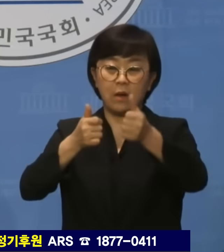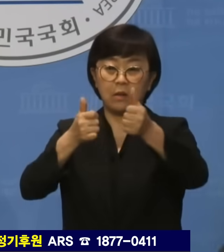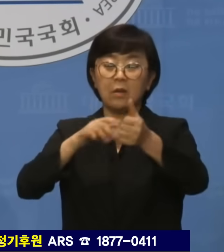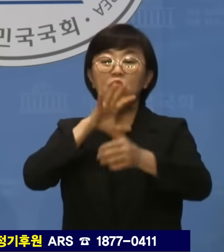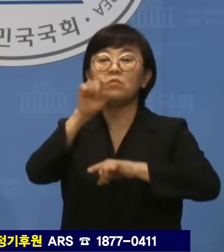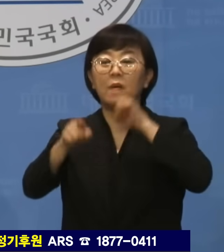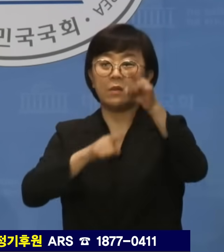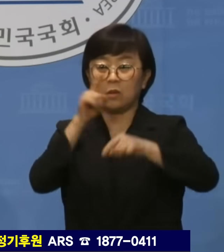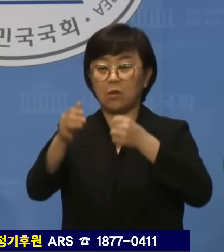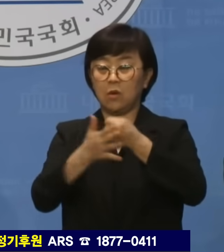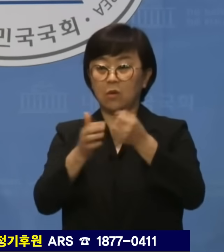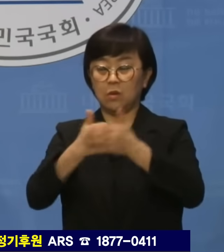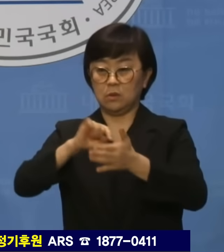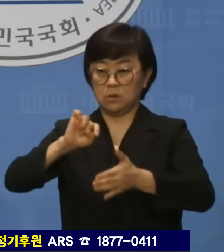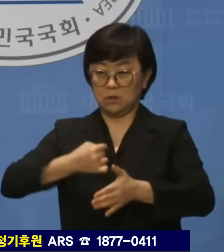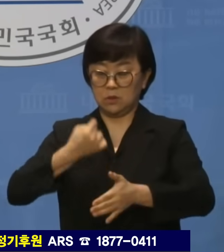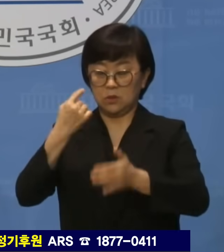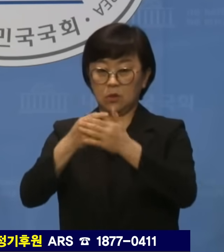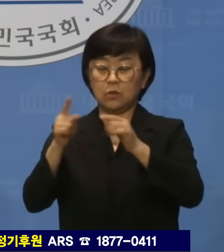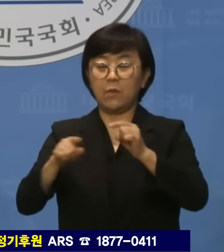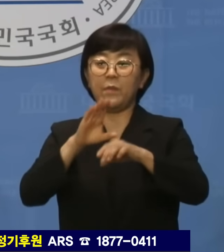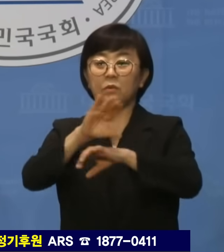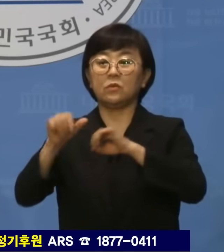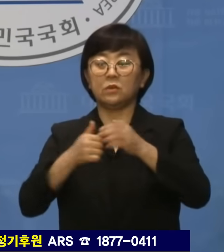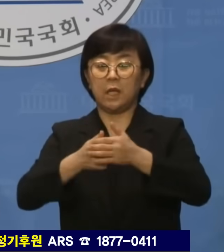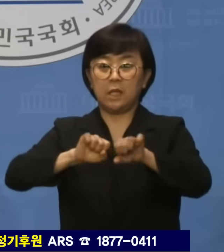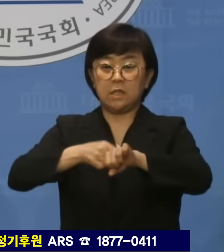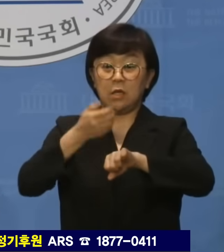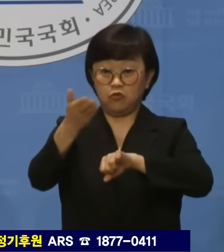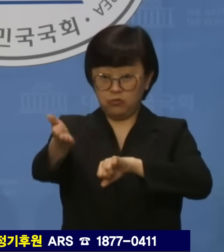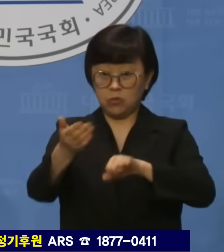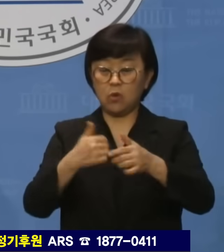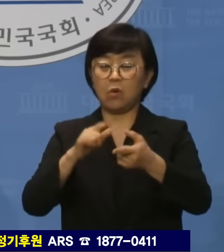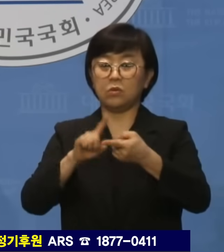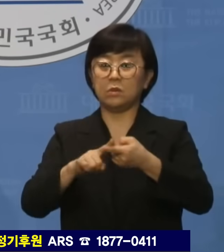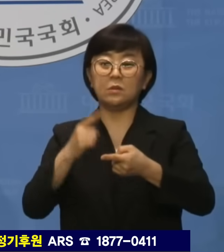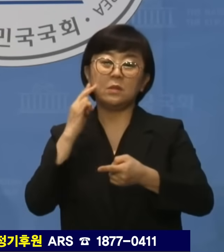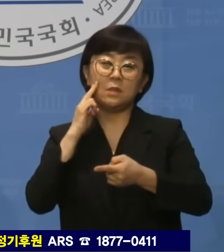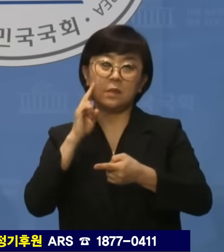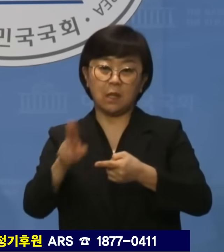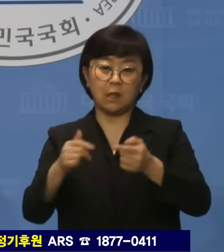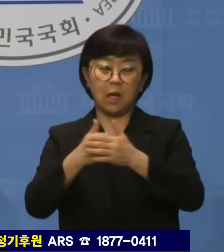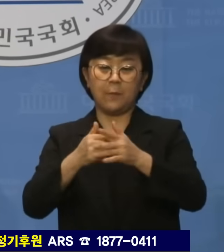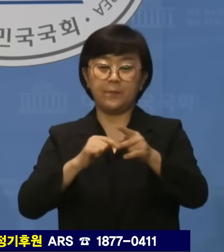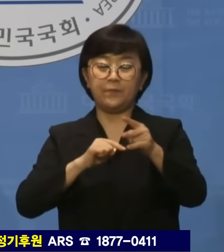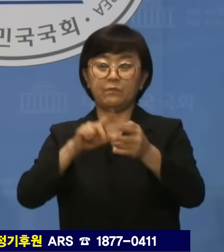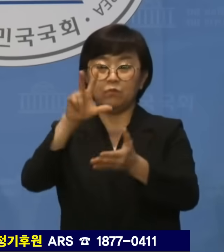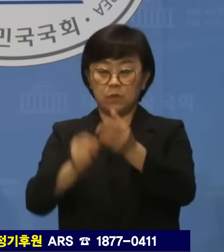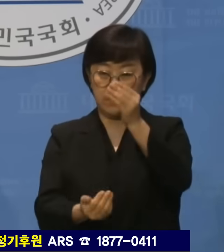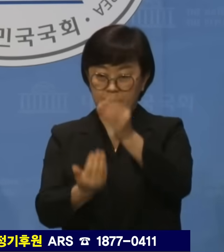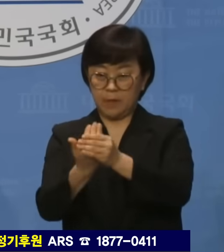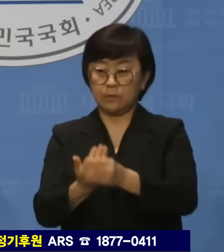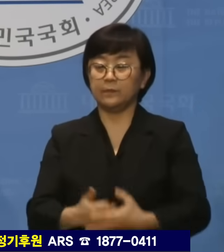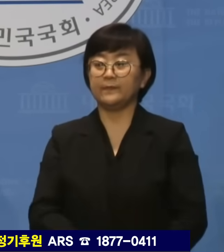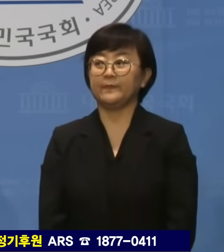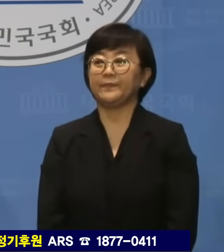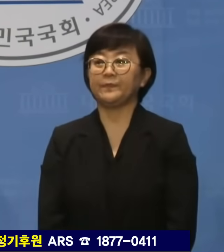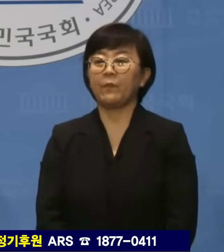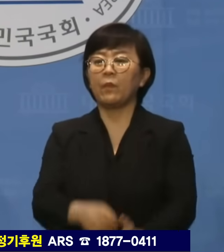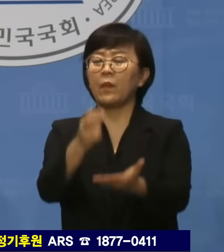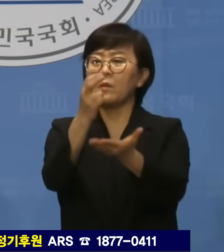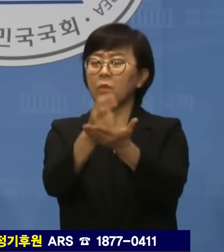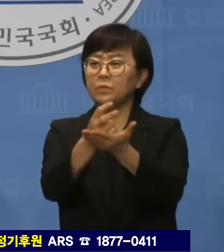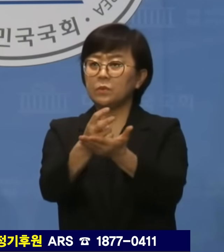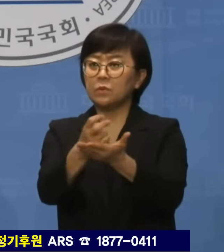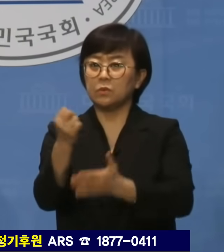심의에 나서 방송사에 무더기 징계를 내린 것으로 심각한 이해충돌 사안입니다.